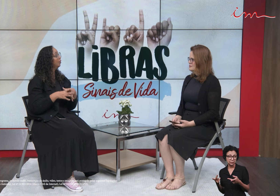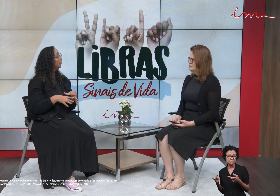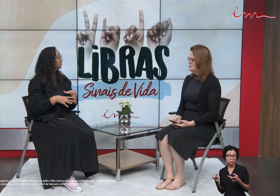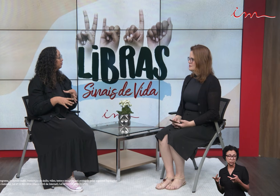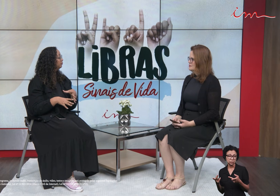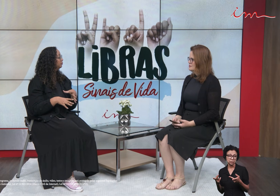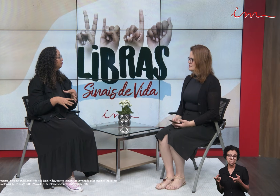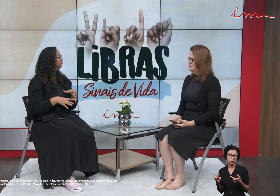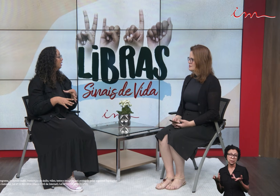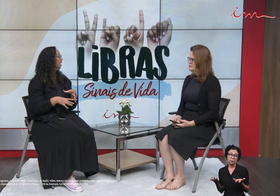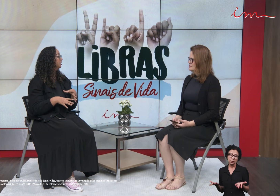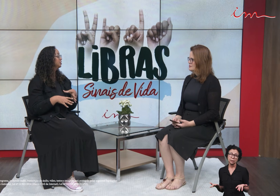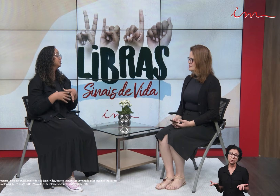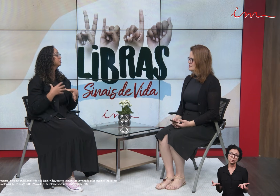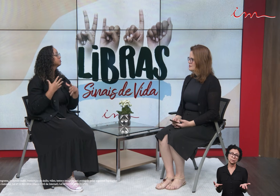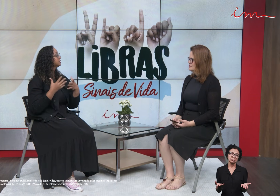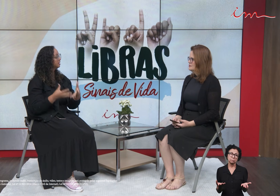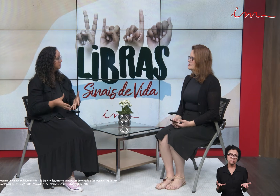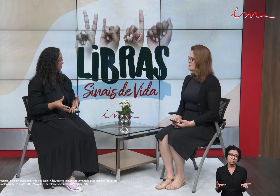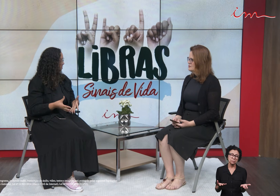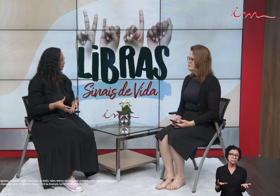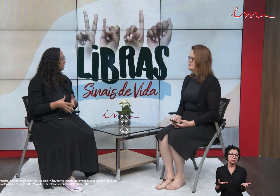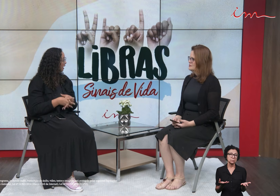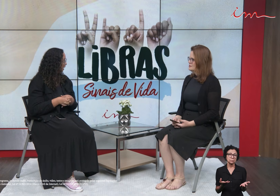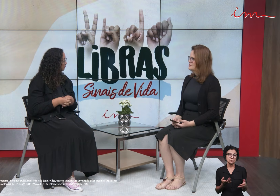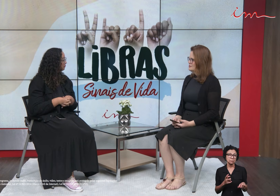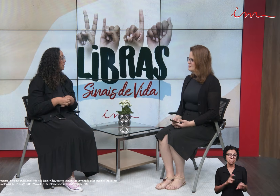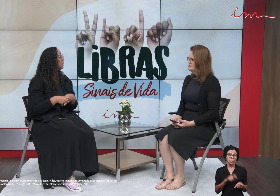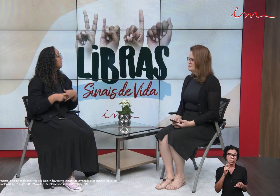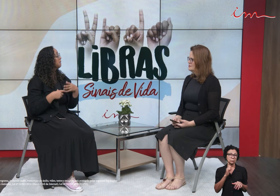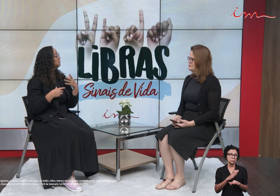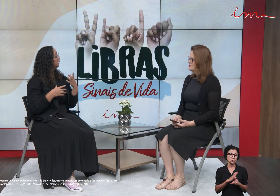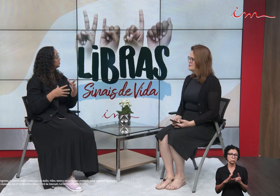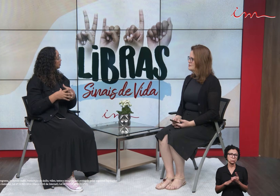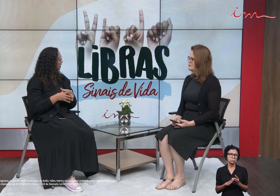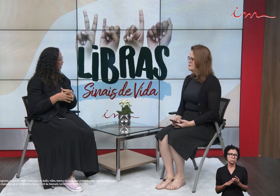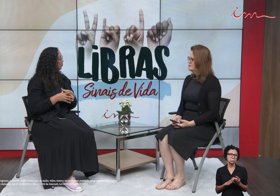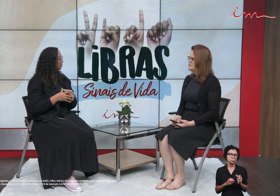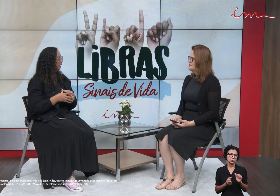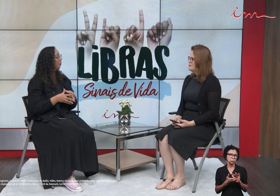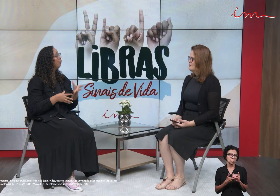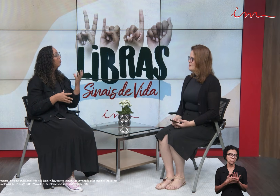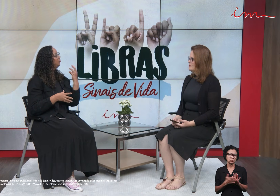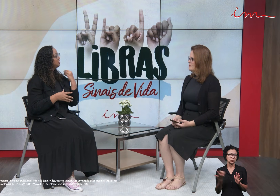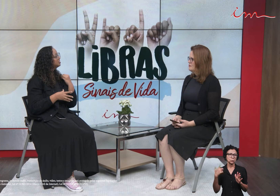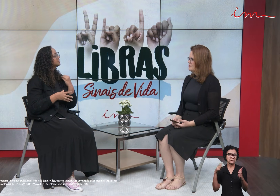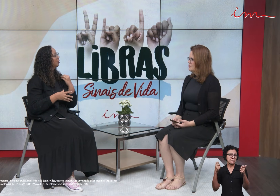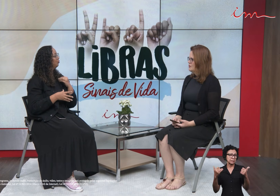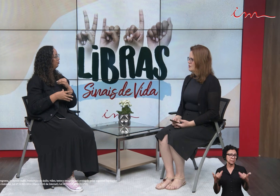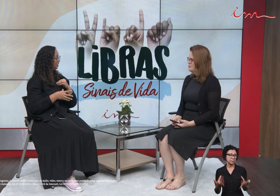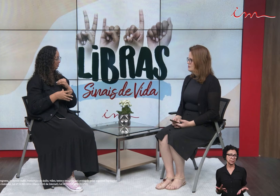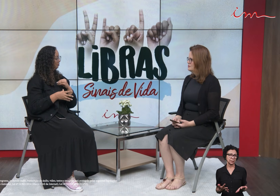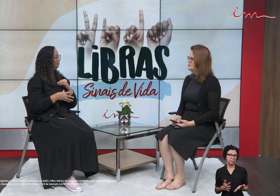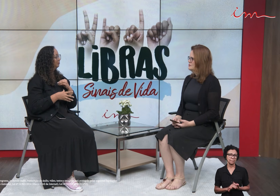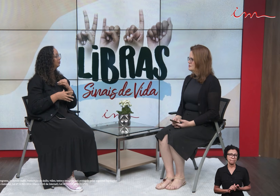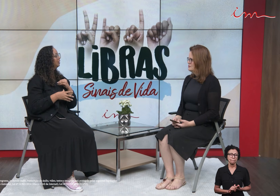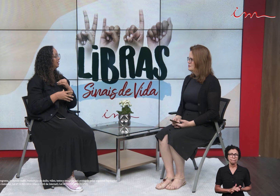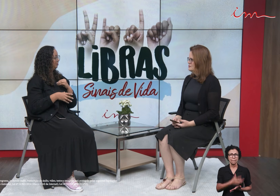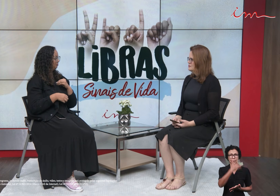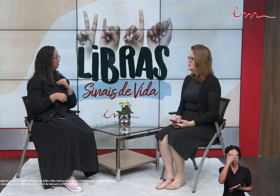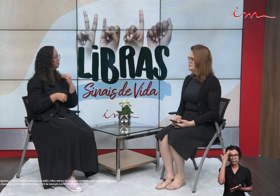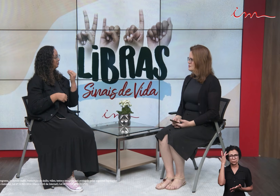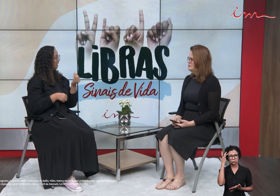que na hora a gente não consegue explicar. Mas ok, porque o ouvinte está ouvindo